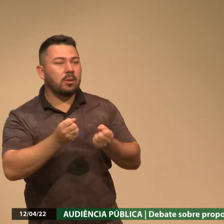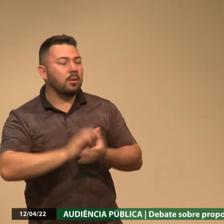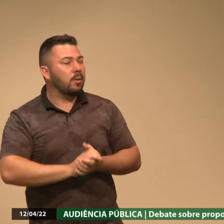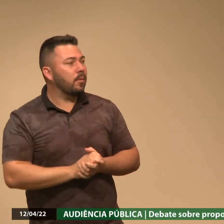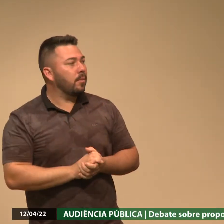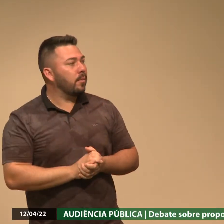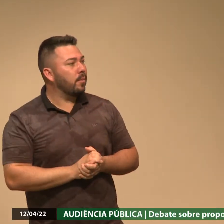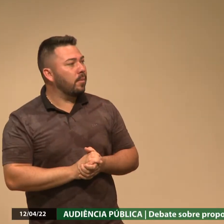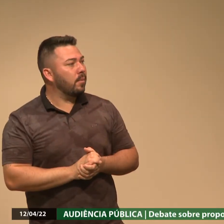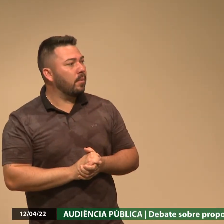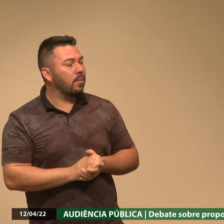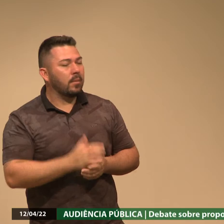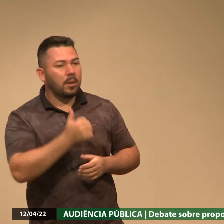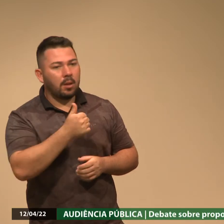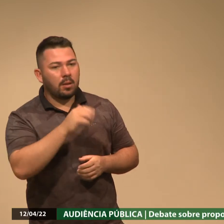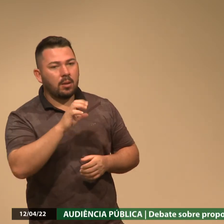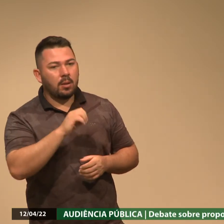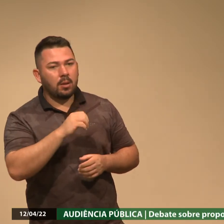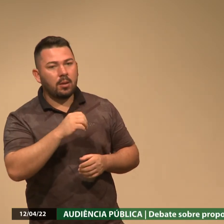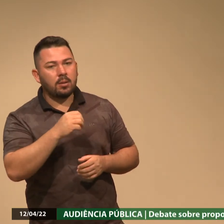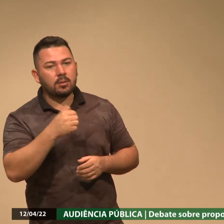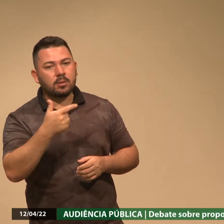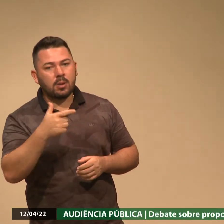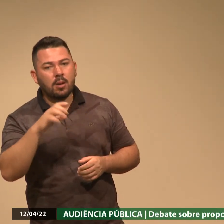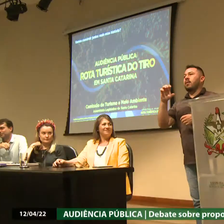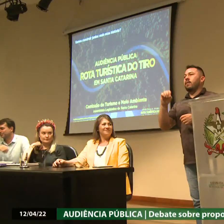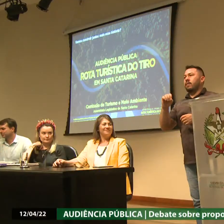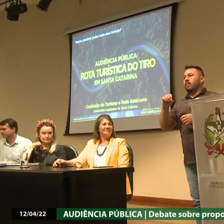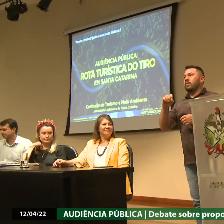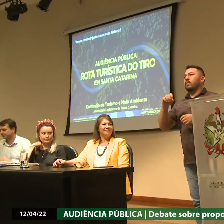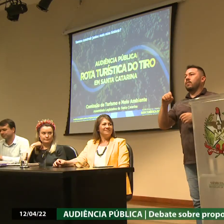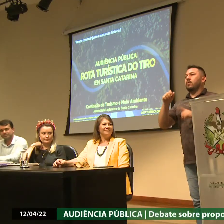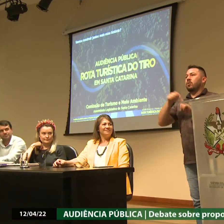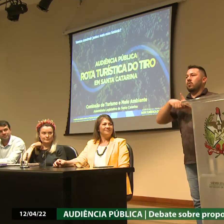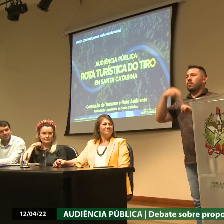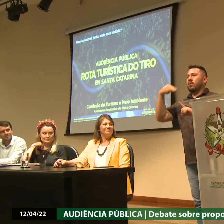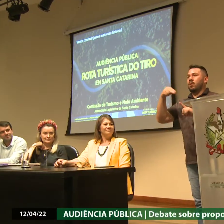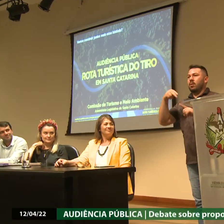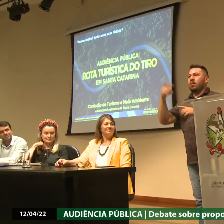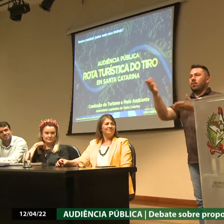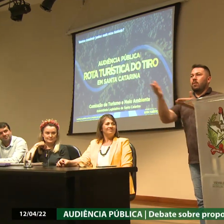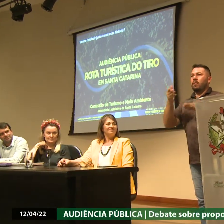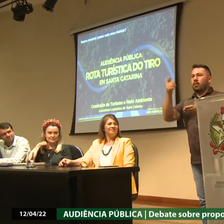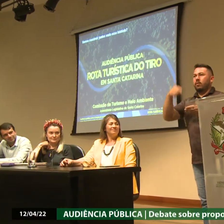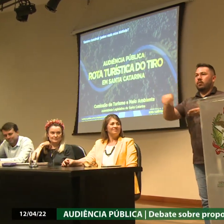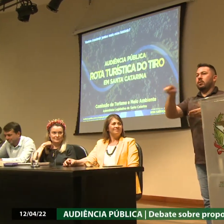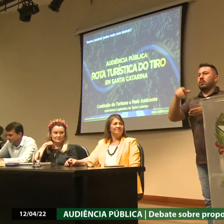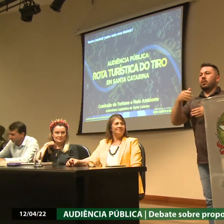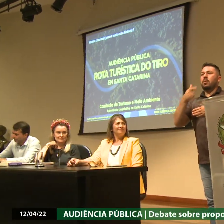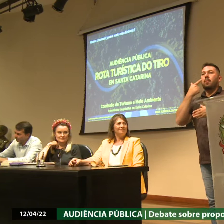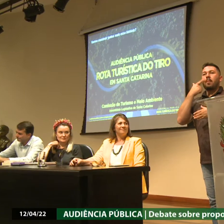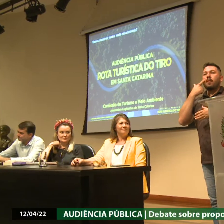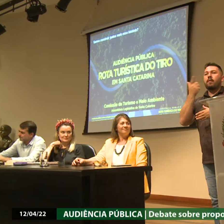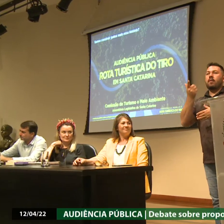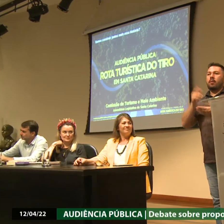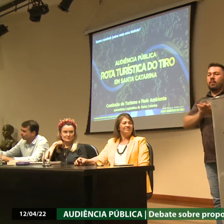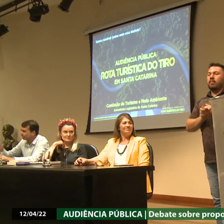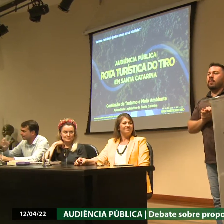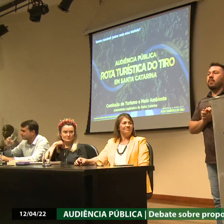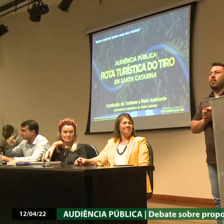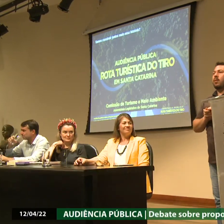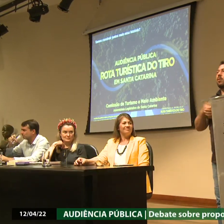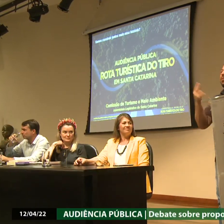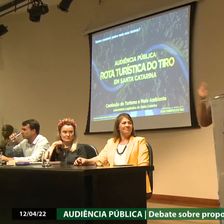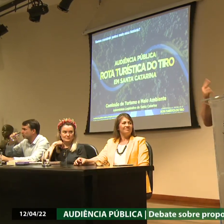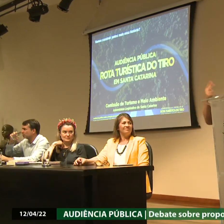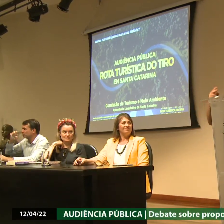ajudar é de 10 a 20 de novembro convidados a se fazerem presentes e veem aquilo que a nossa festa os dois